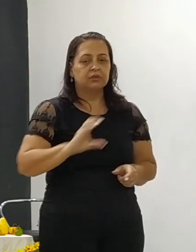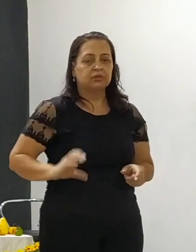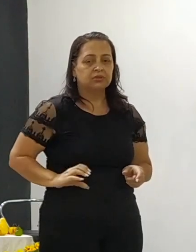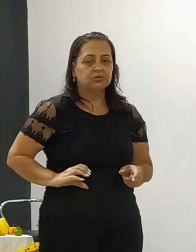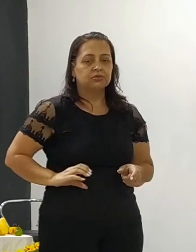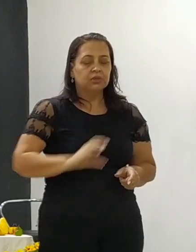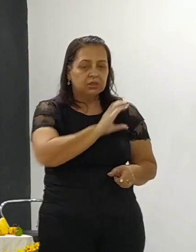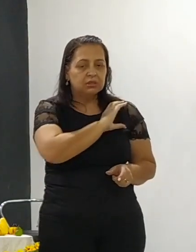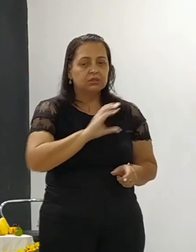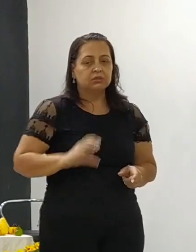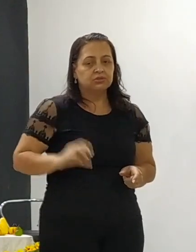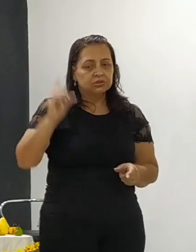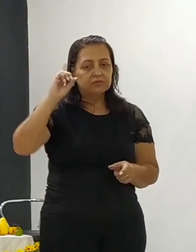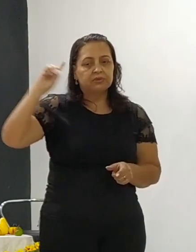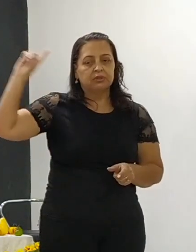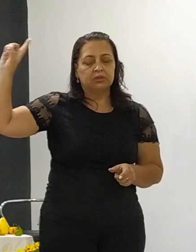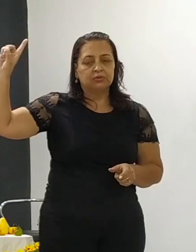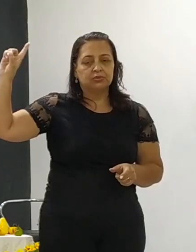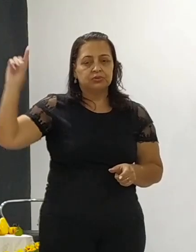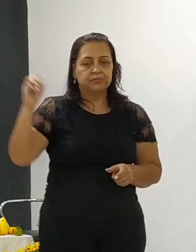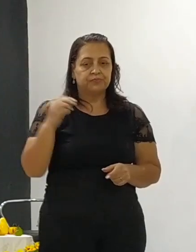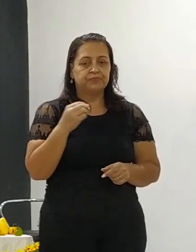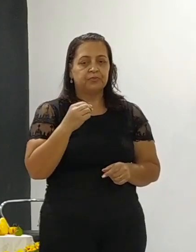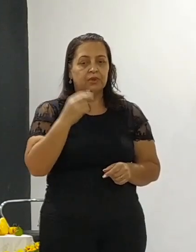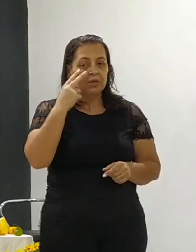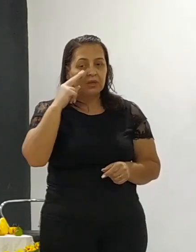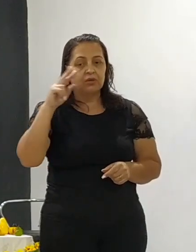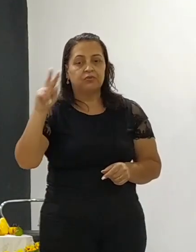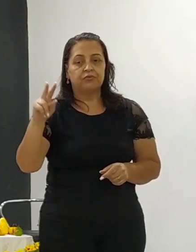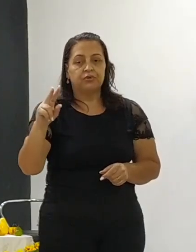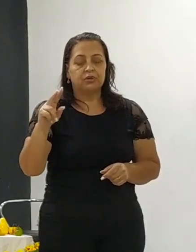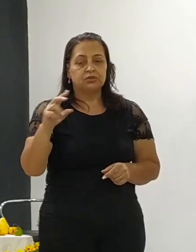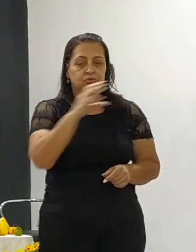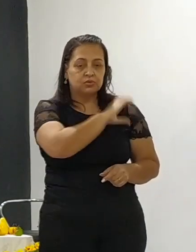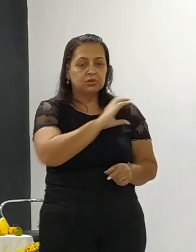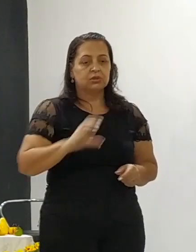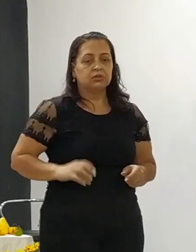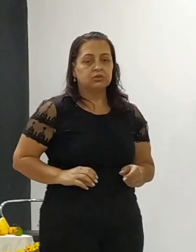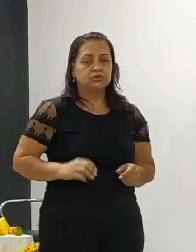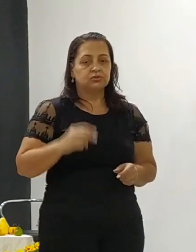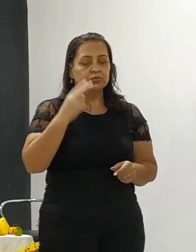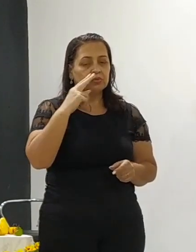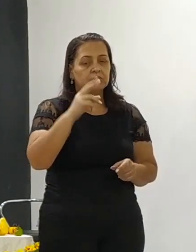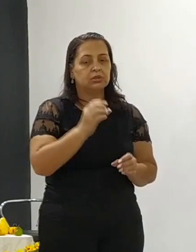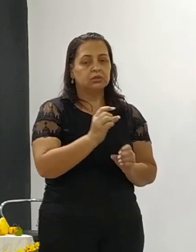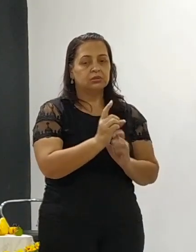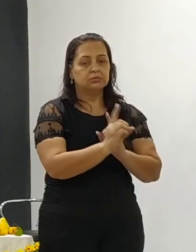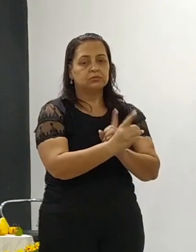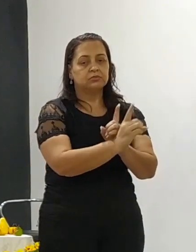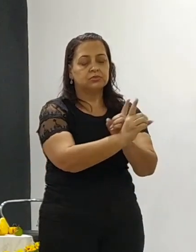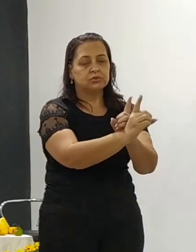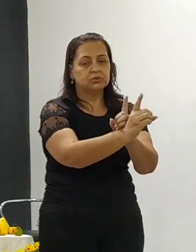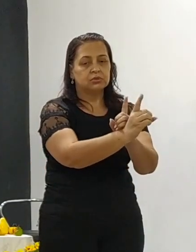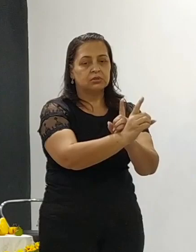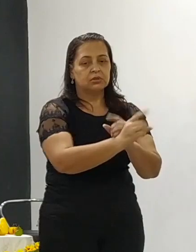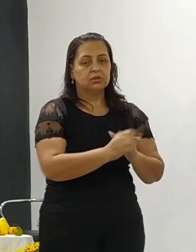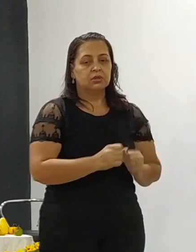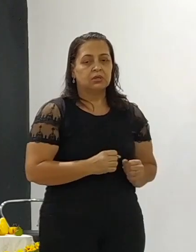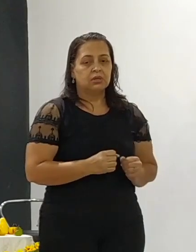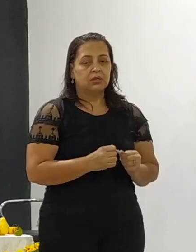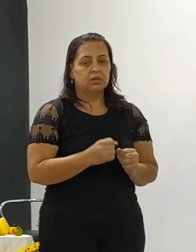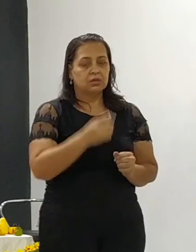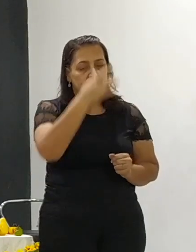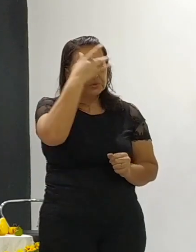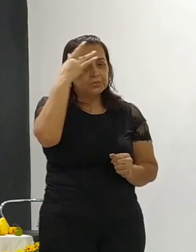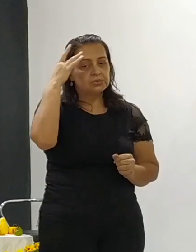Deus. E aí depois eu vejo Cristo olhando para os discípulos e dizendo assim: aqueles a quem vós perdoais